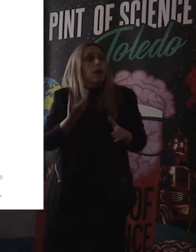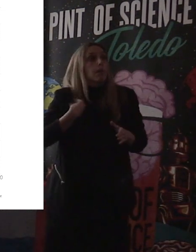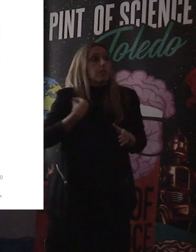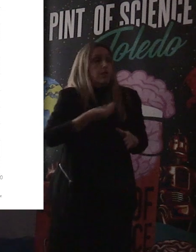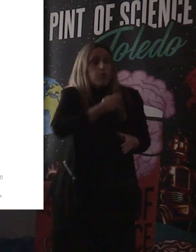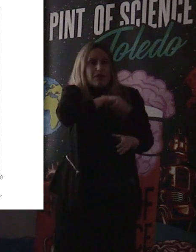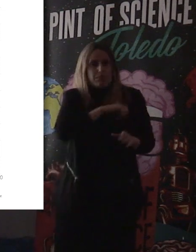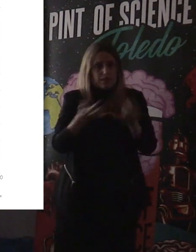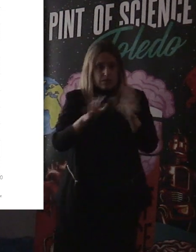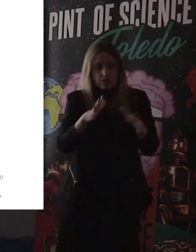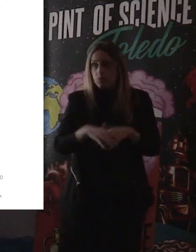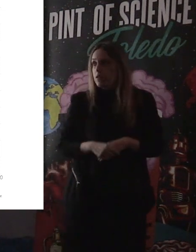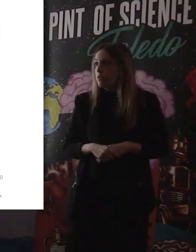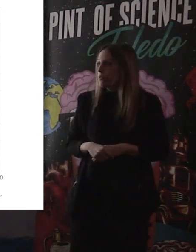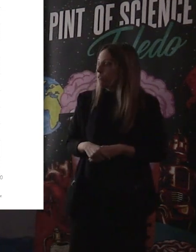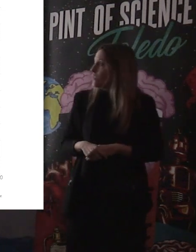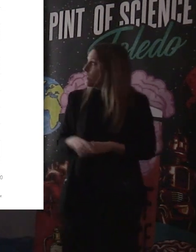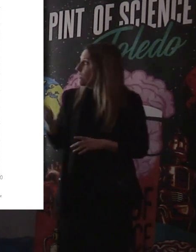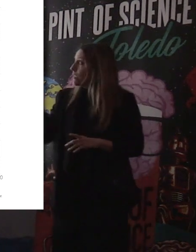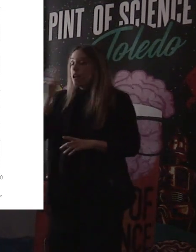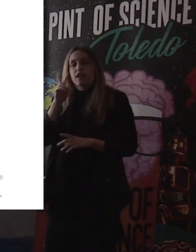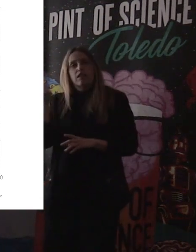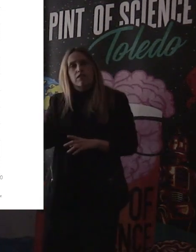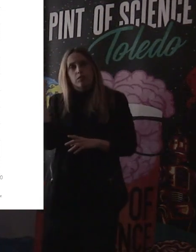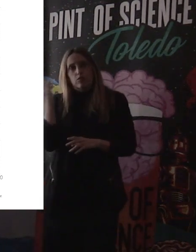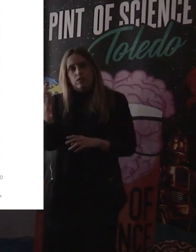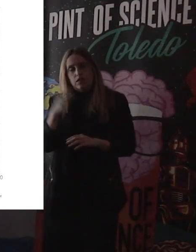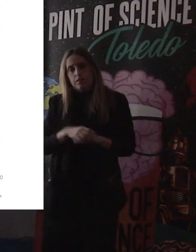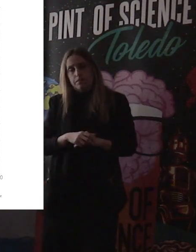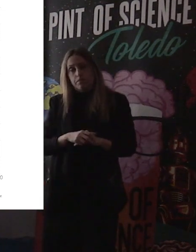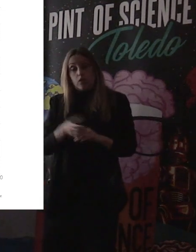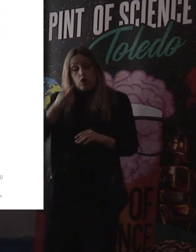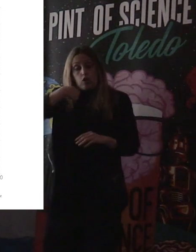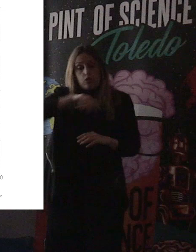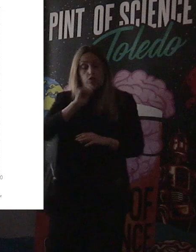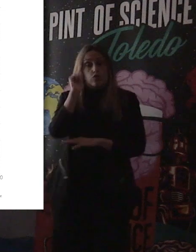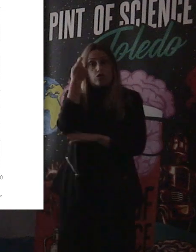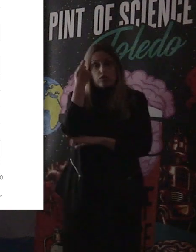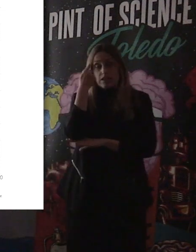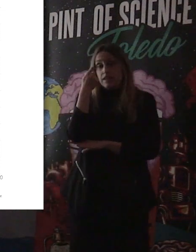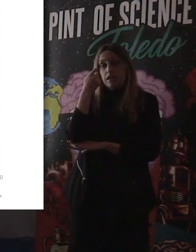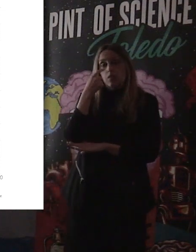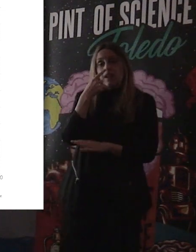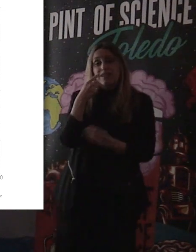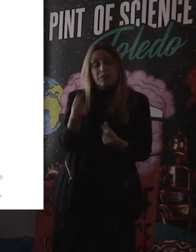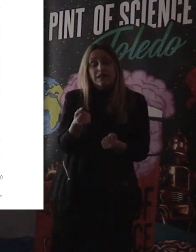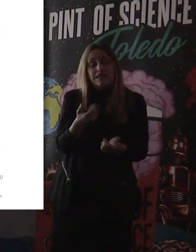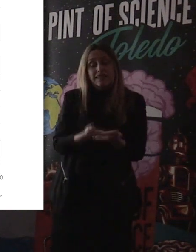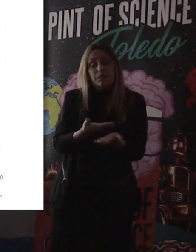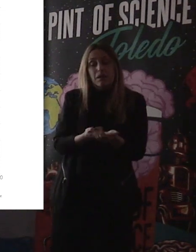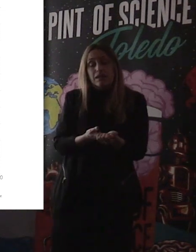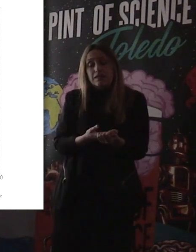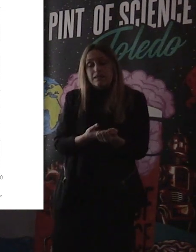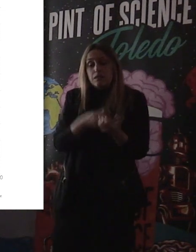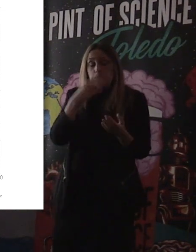más o menos. ¿Y qué vemos aquí? Hemos logrado una expectativa de vida mucho más hoy